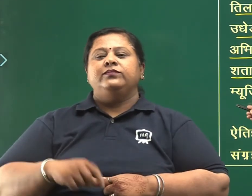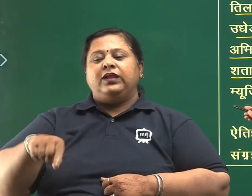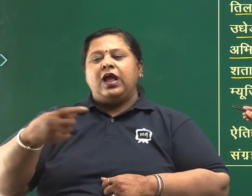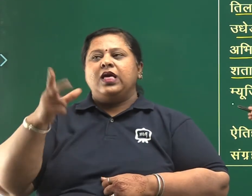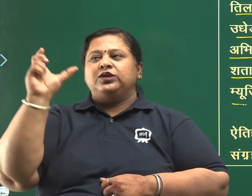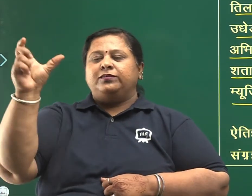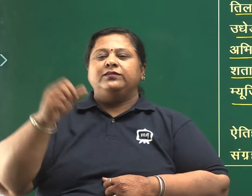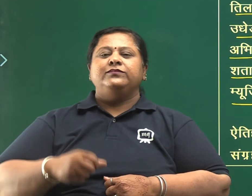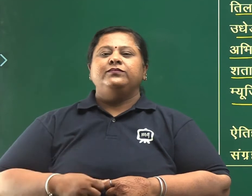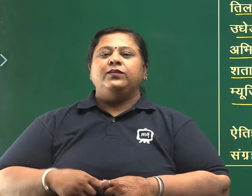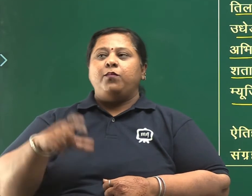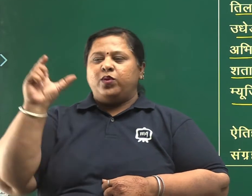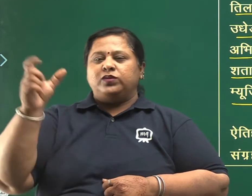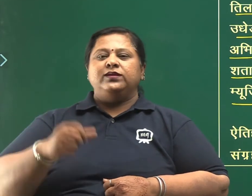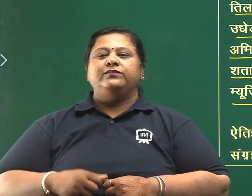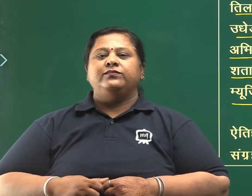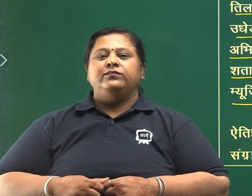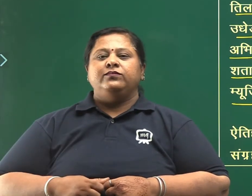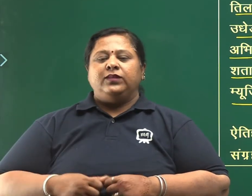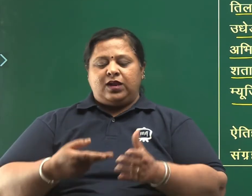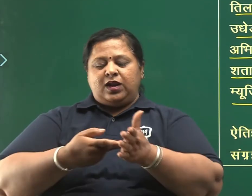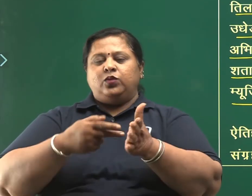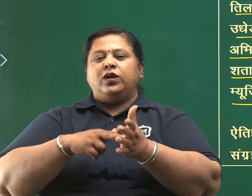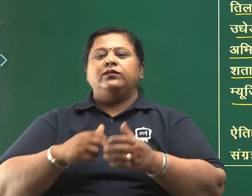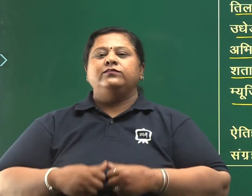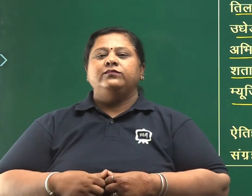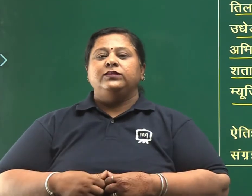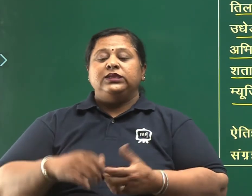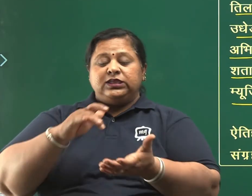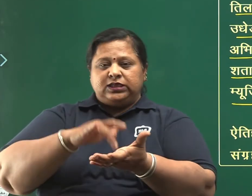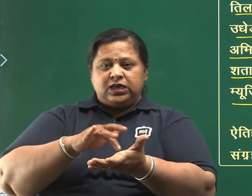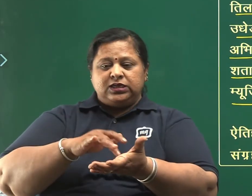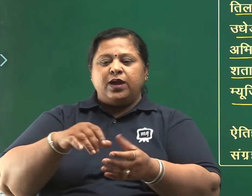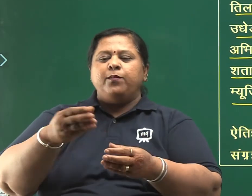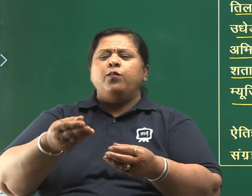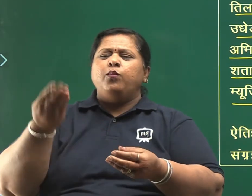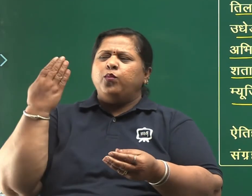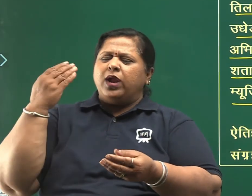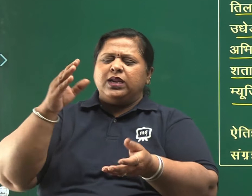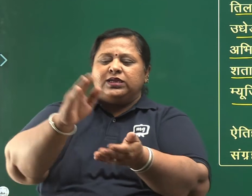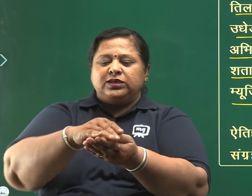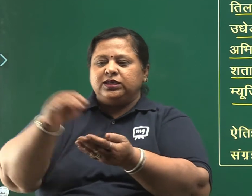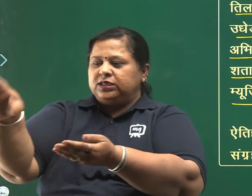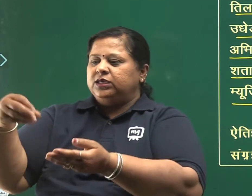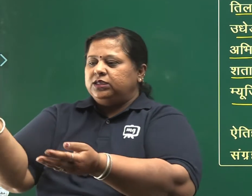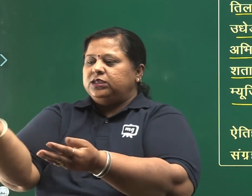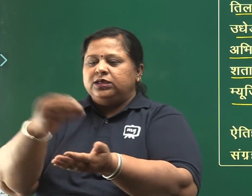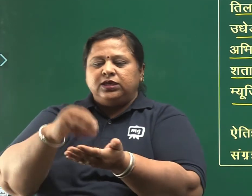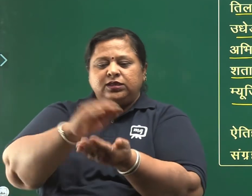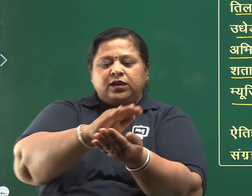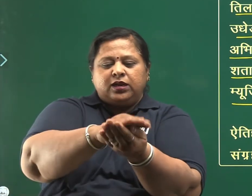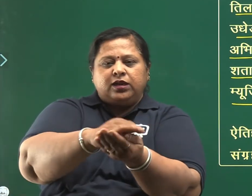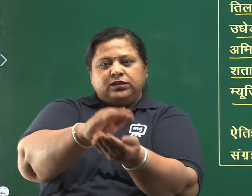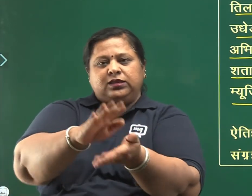अगला शब्द म्यूजियम, अर्थ होगा जहां पुरानी चीज़ें संग्रह की जाती है।